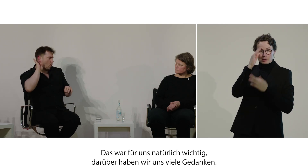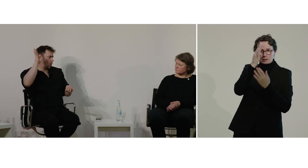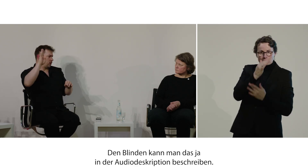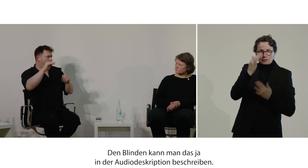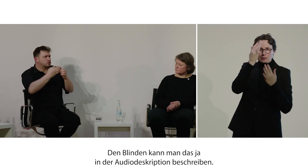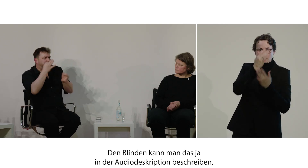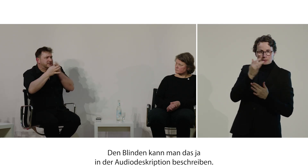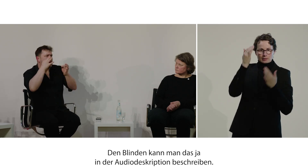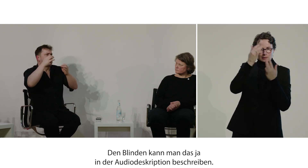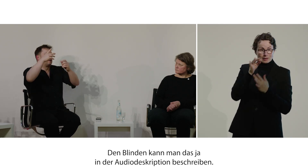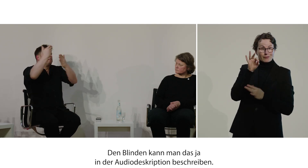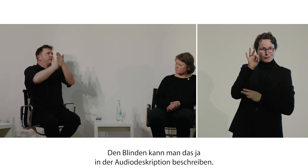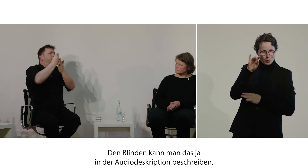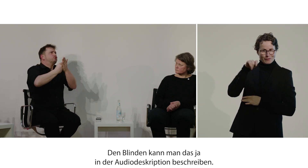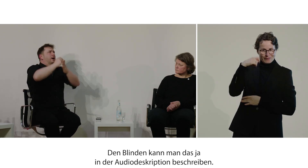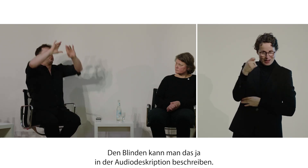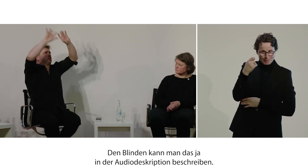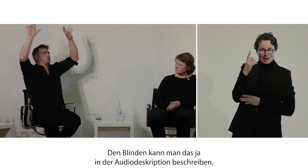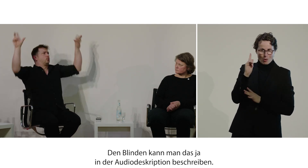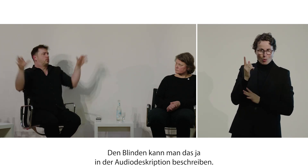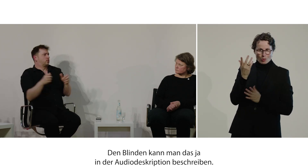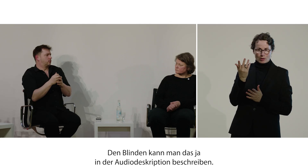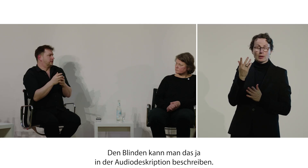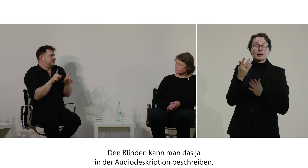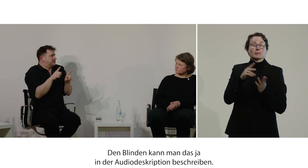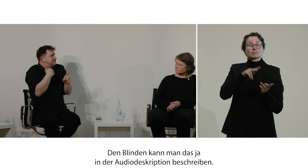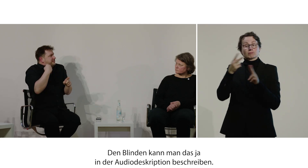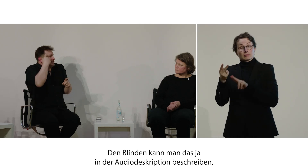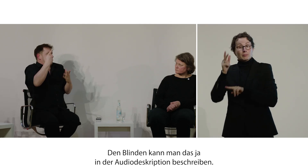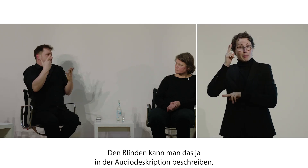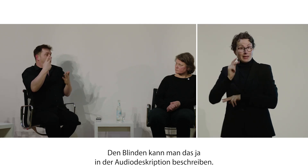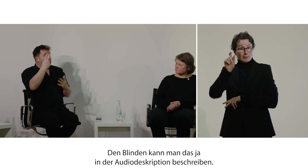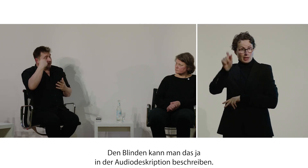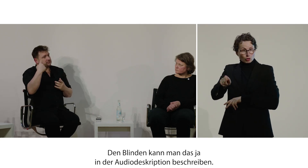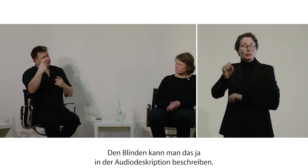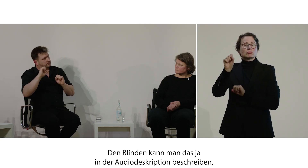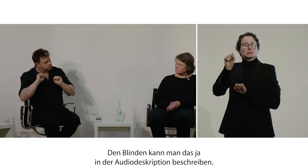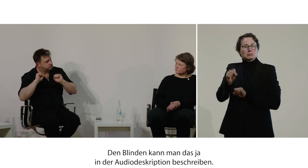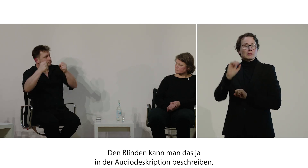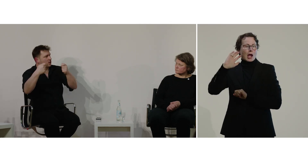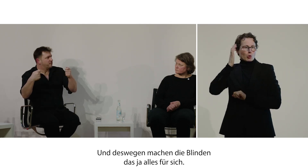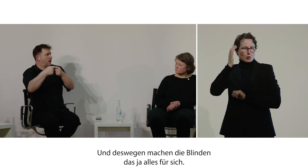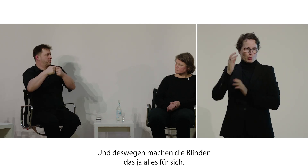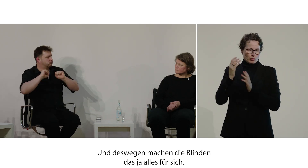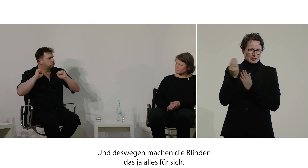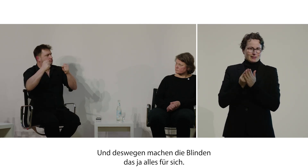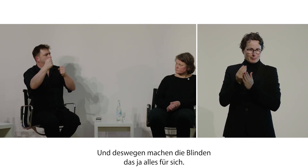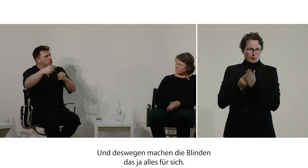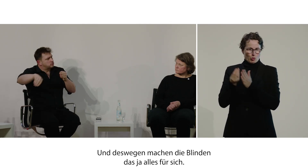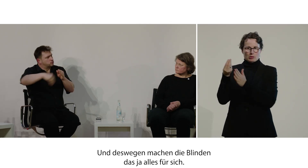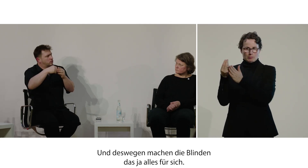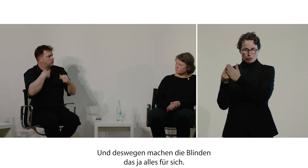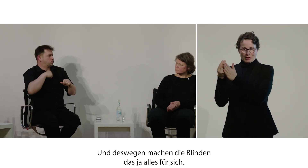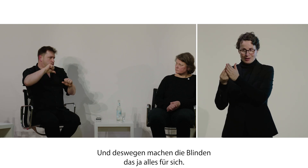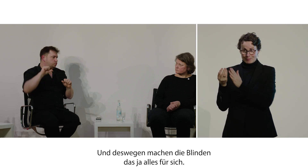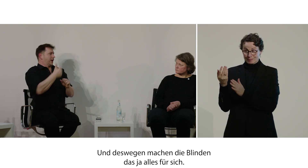gemacht. Für die Blinden, denen kann man das ja in der Audiodeskription alles beschreiben, wie es so ist. Und deswegen machen die